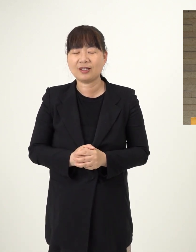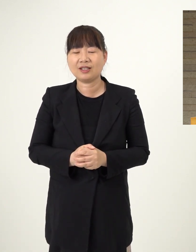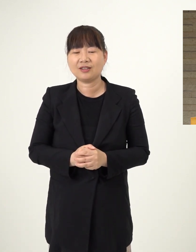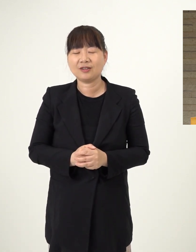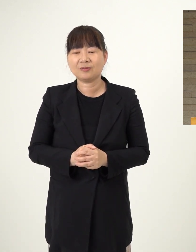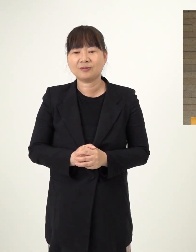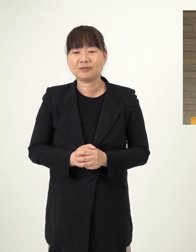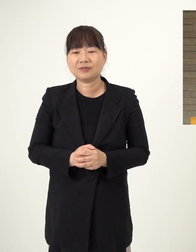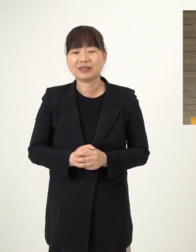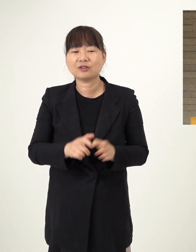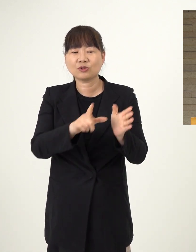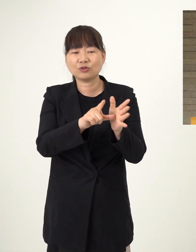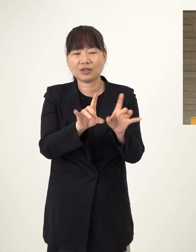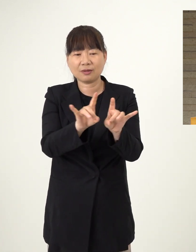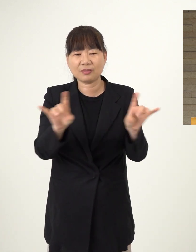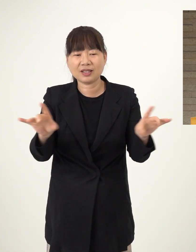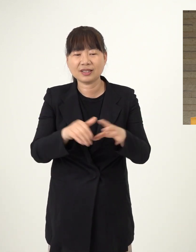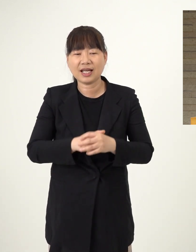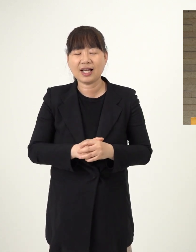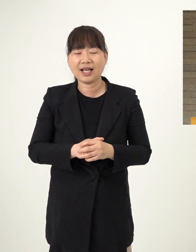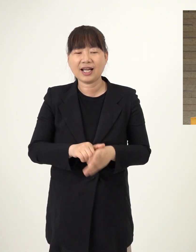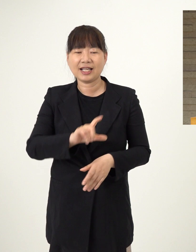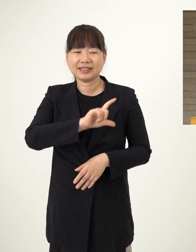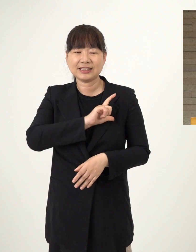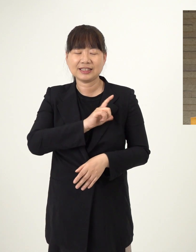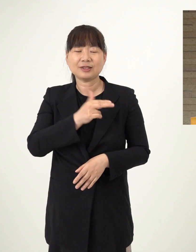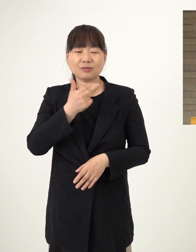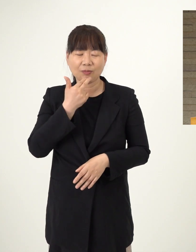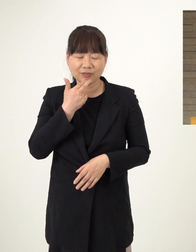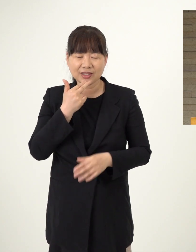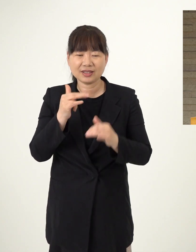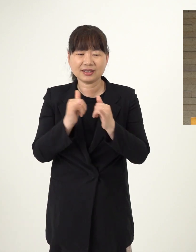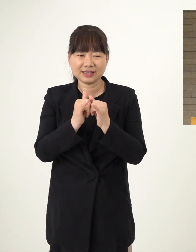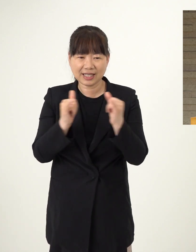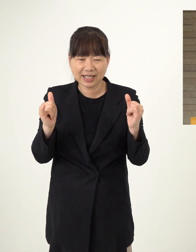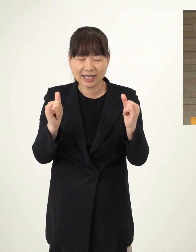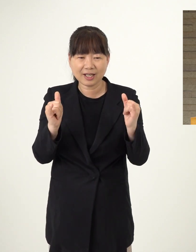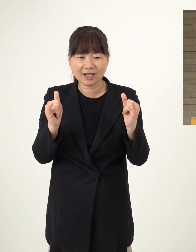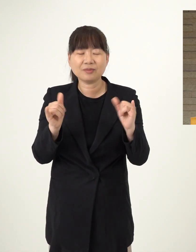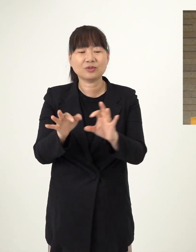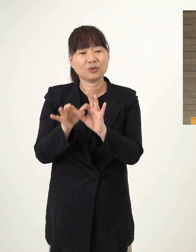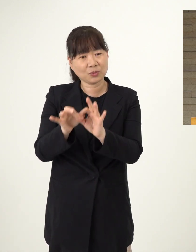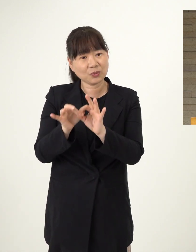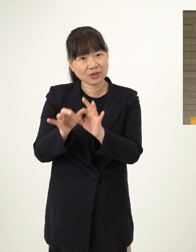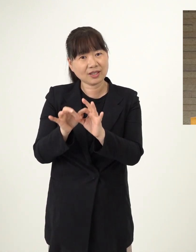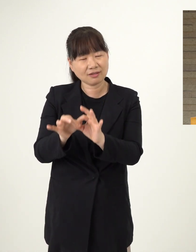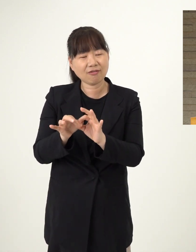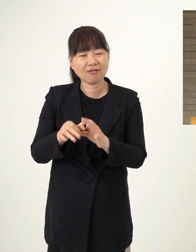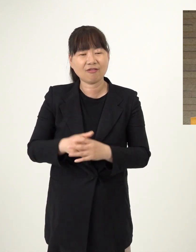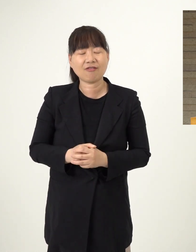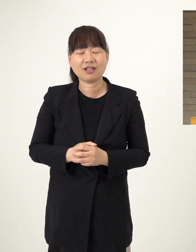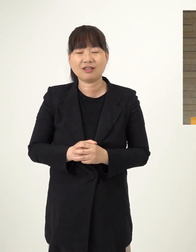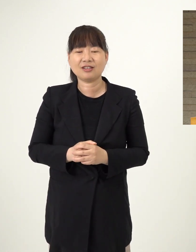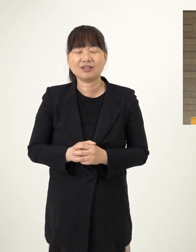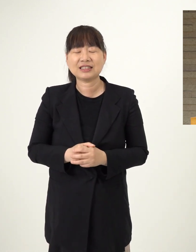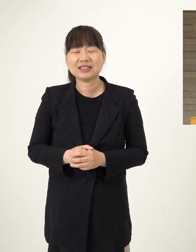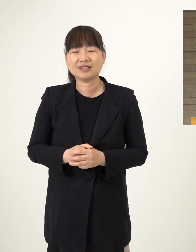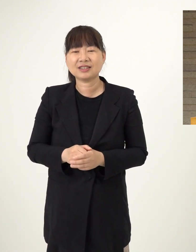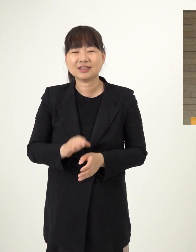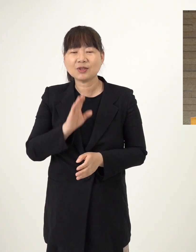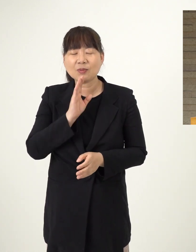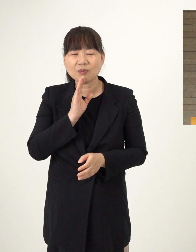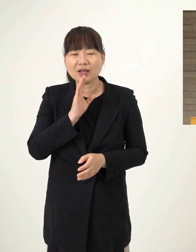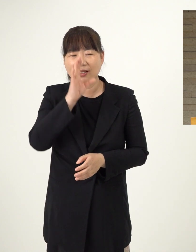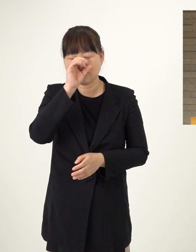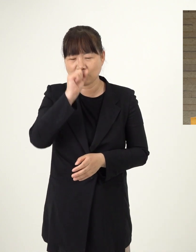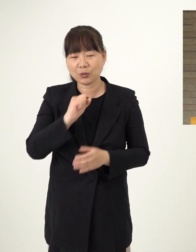고비점마다 이름조차 밝혀지지 않은 무명의 사람들에 의해서 그 적절한 아름다운